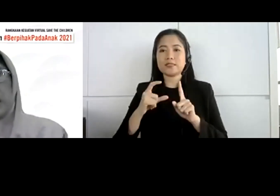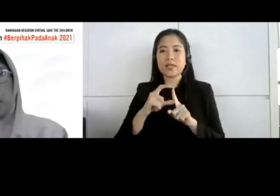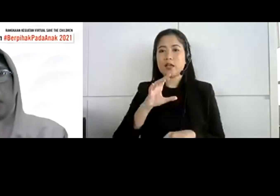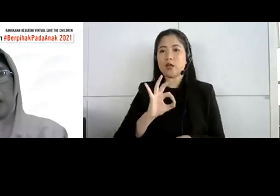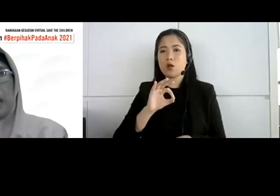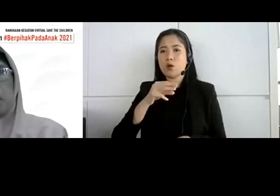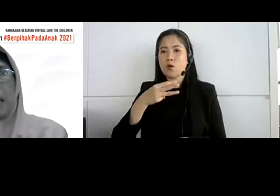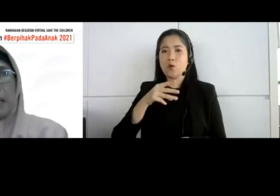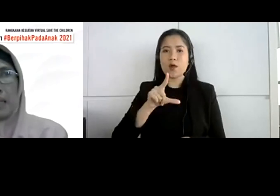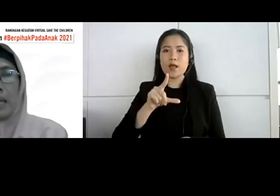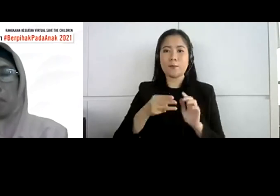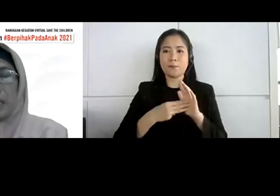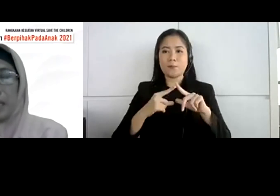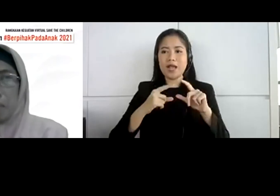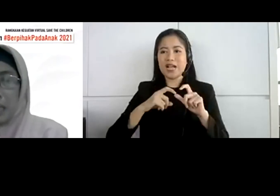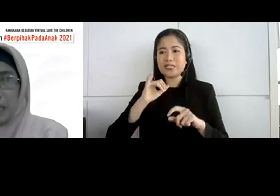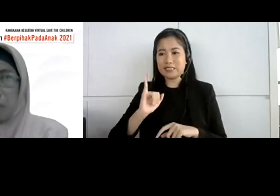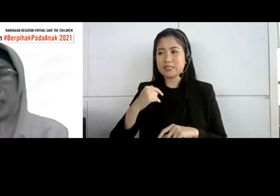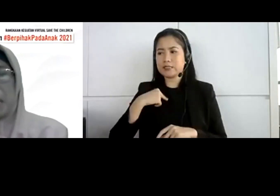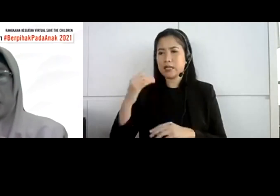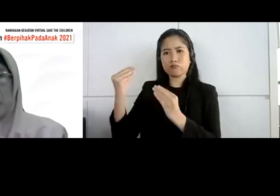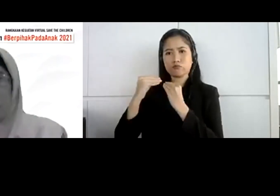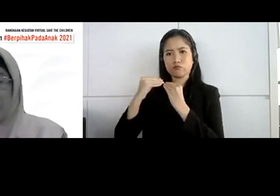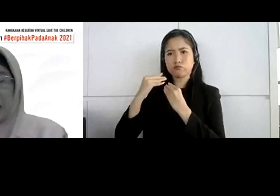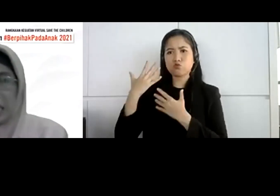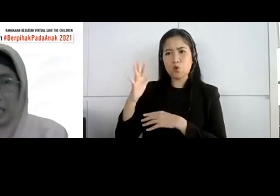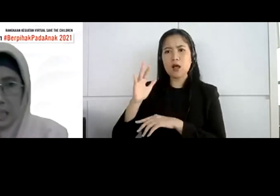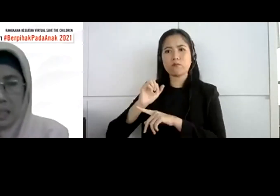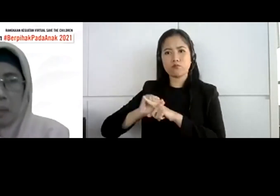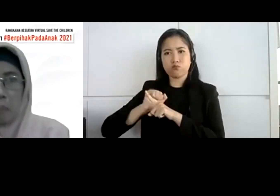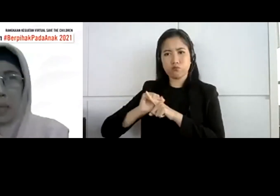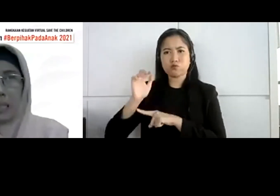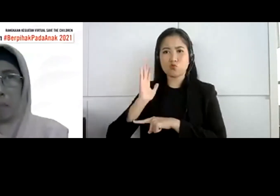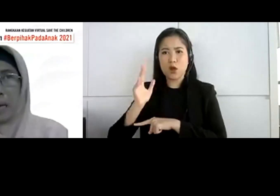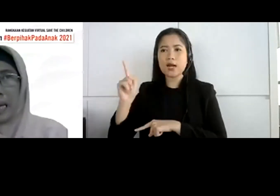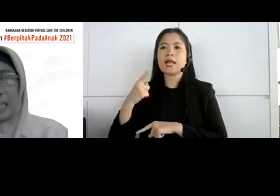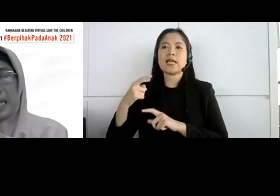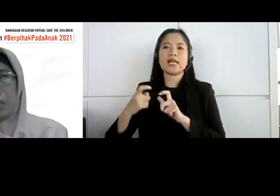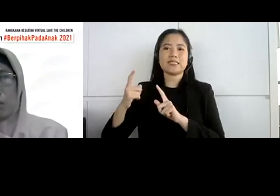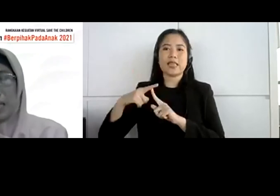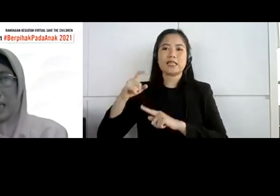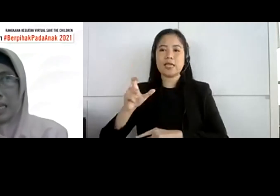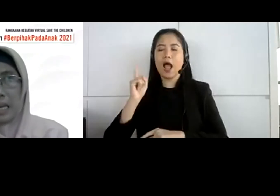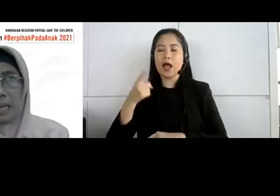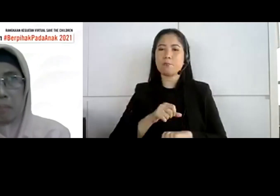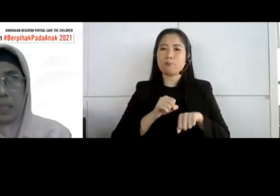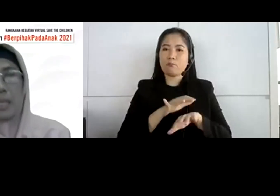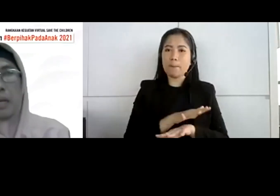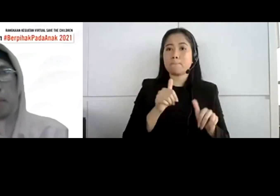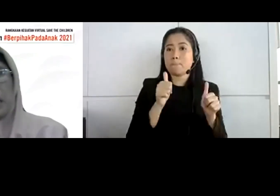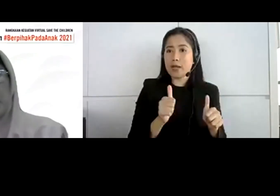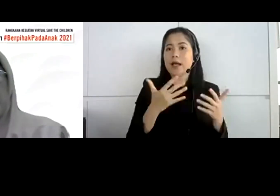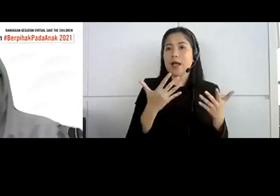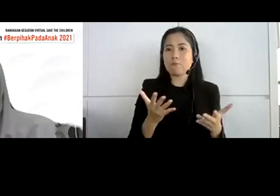telah mendapatkan pelatihan pendampingan bersama Save the Children, praktik baik yang sudah saya